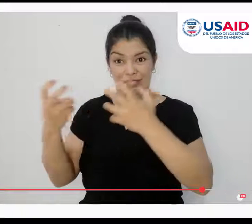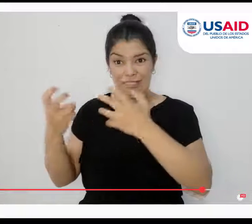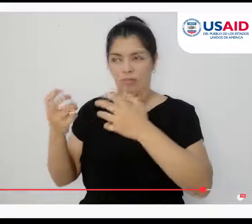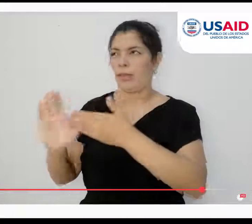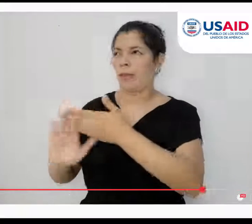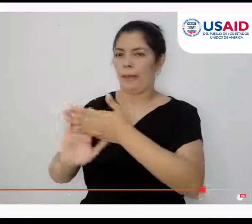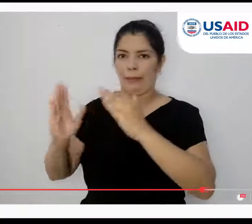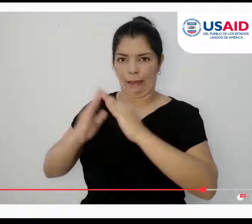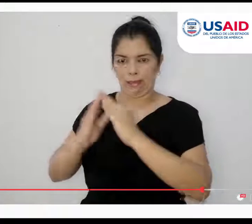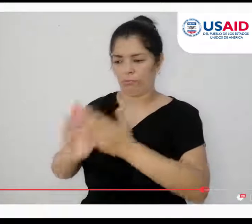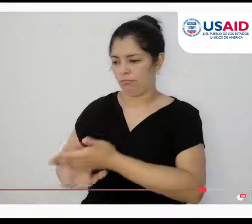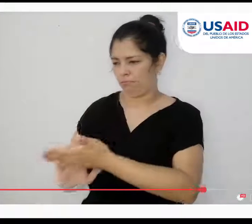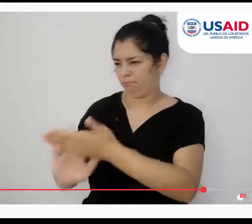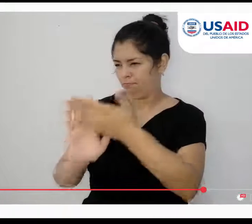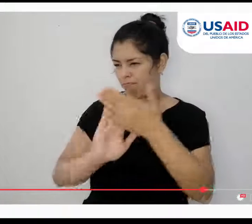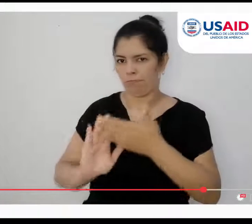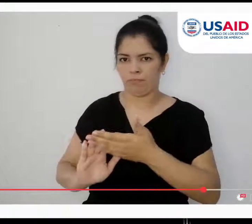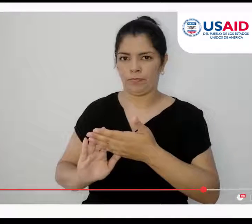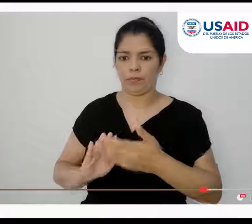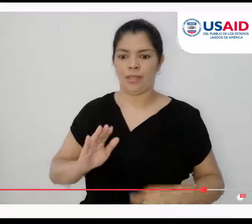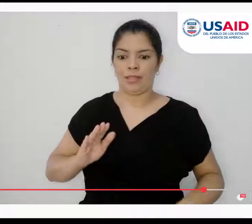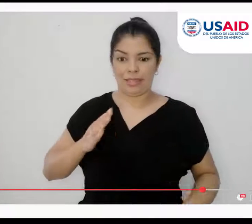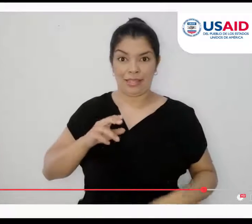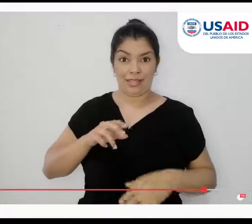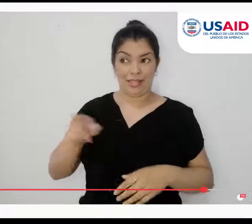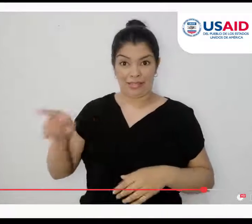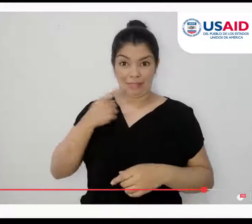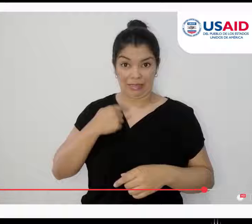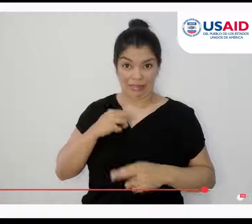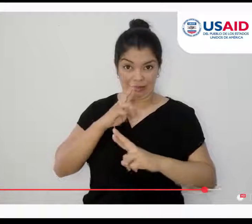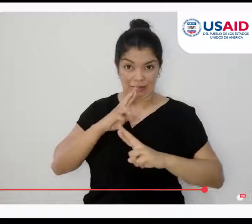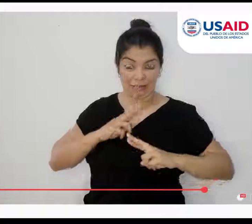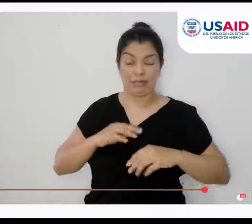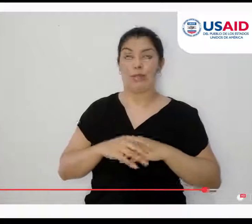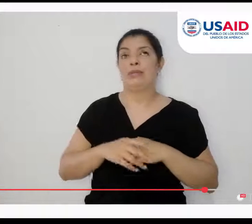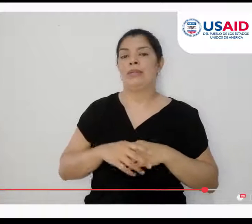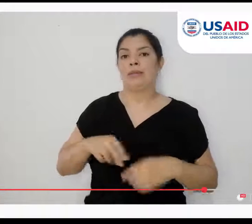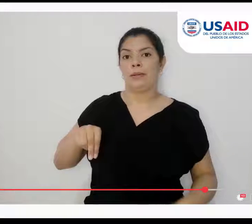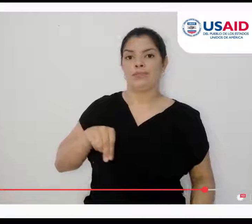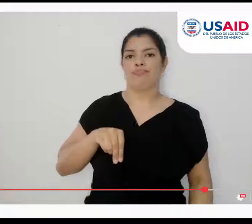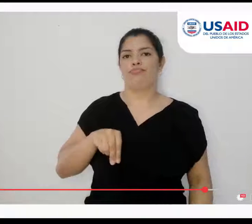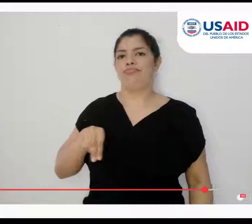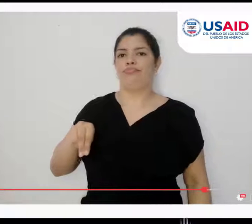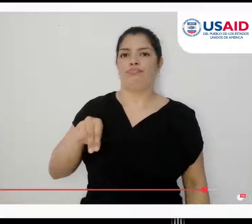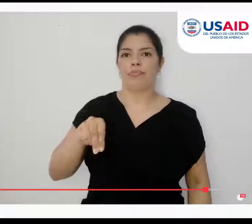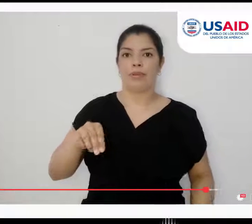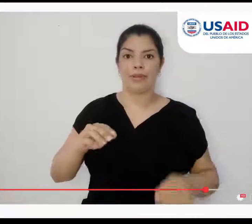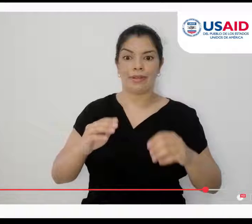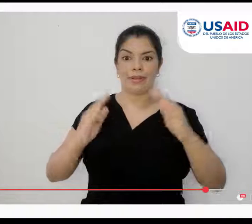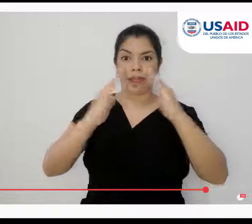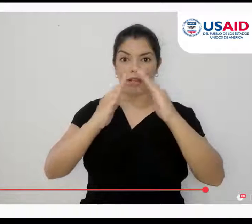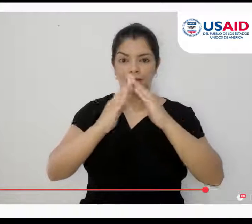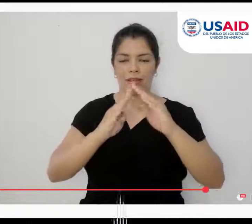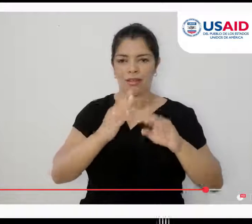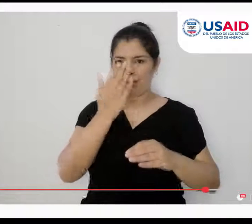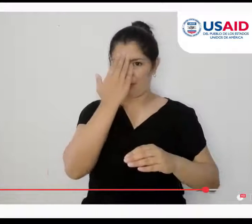con este es mi equipo, la silla que me lleva y ahora tengo una rampa para entrar a mi casa, ahora tengo un